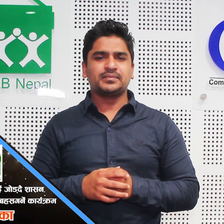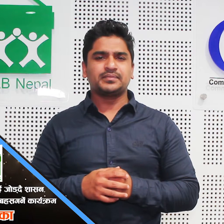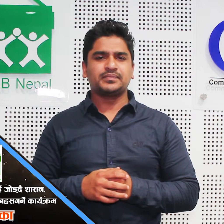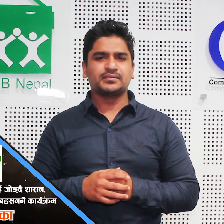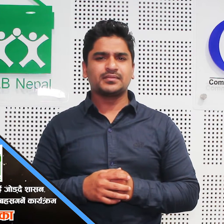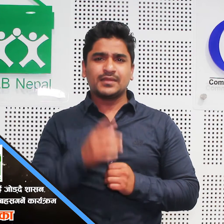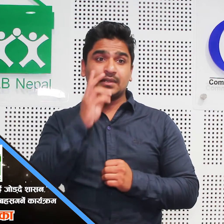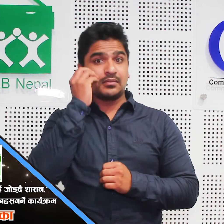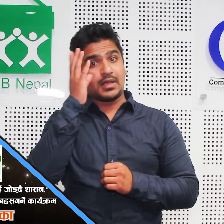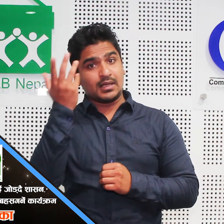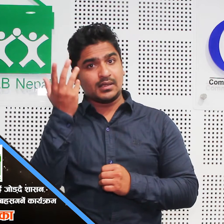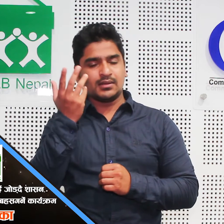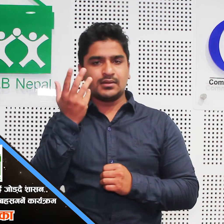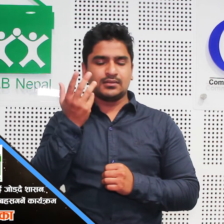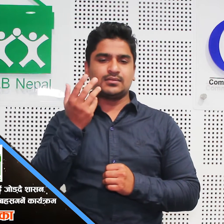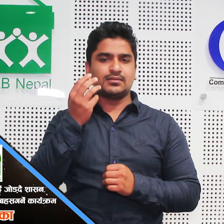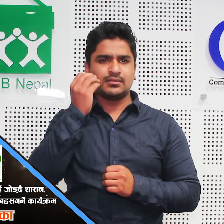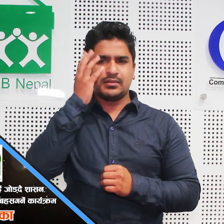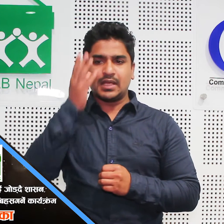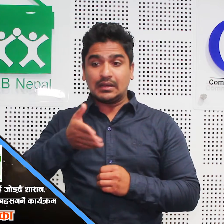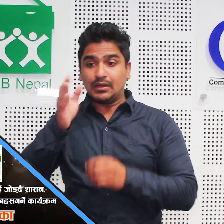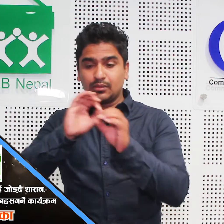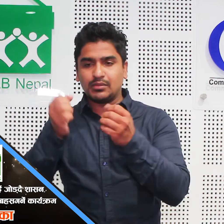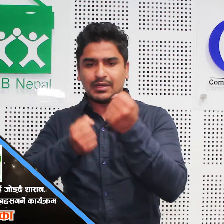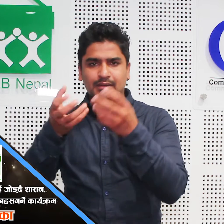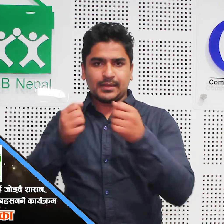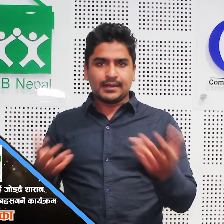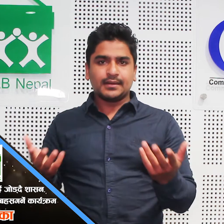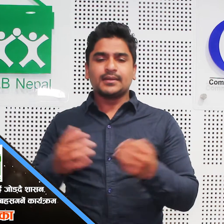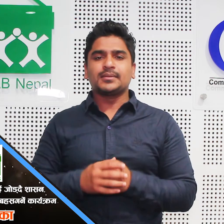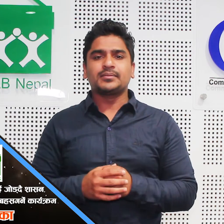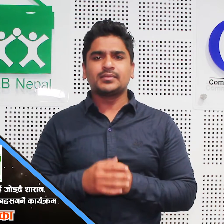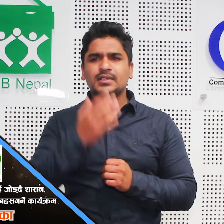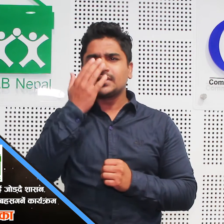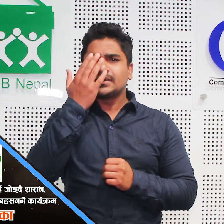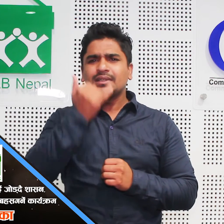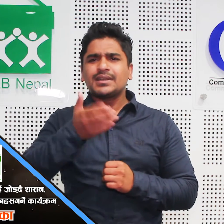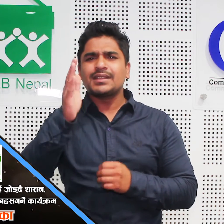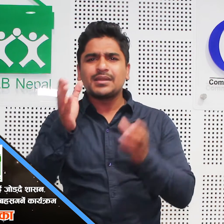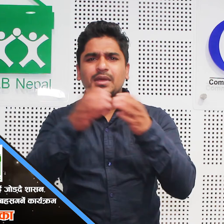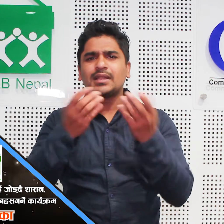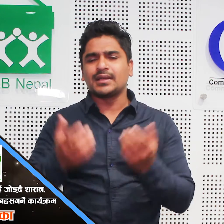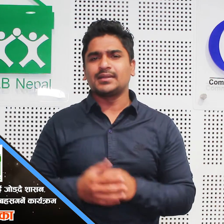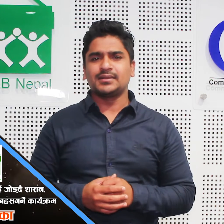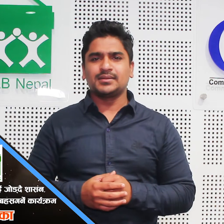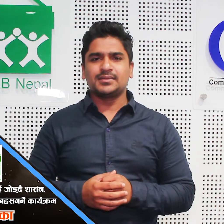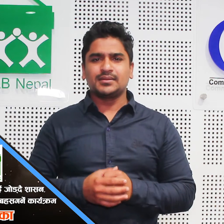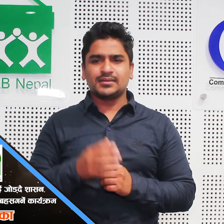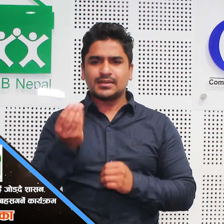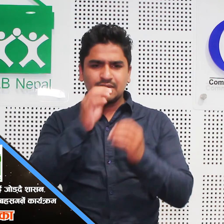यति बिहानै बिहानै नगए त गाडी नै पाइँदैन. अनि किन जान लाग्यो त पालिका चाहिँ? केही सरसल्लाह पनि भएको